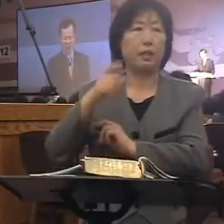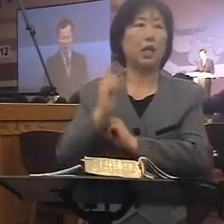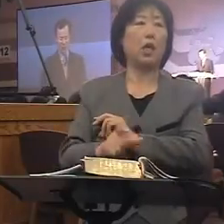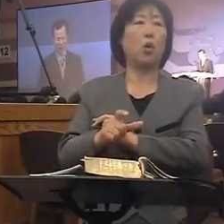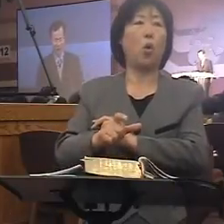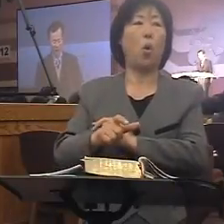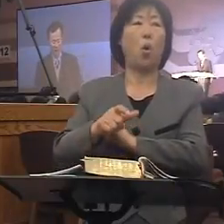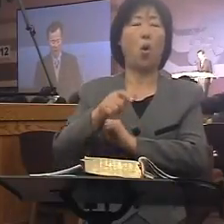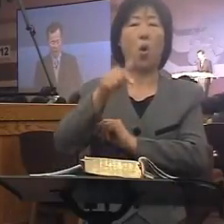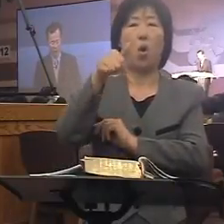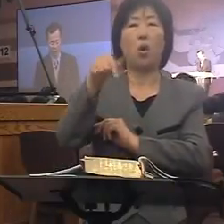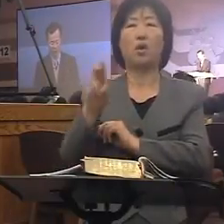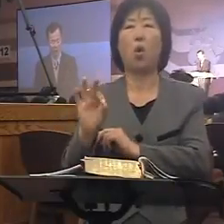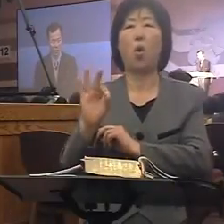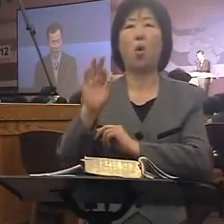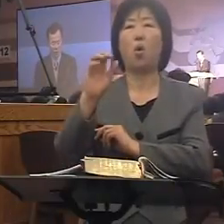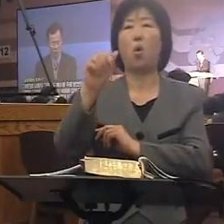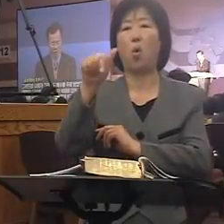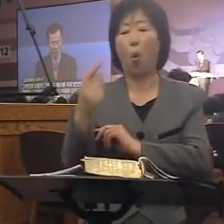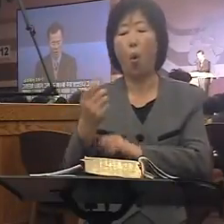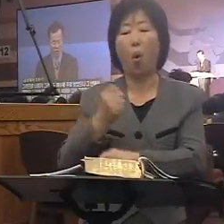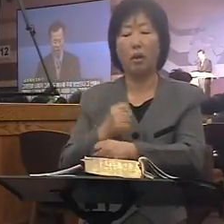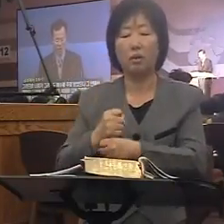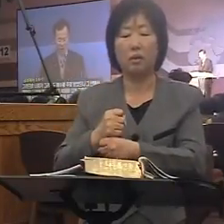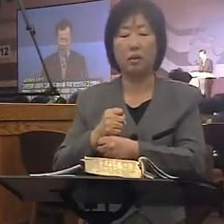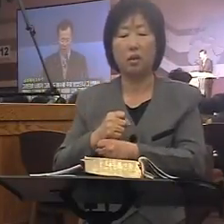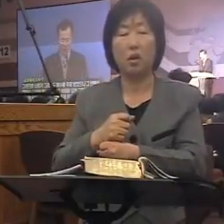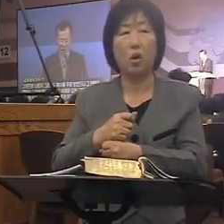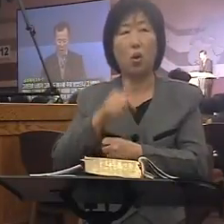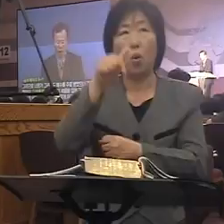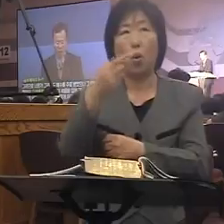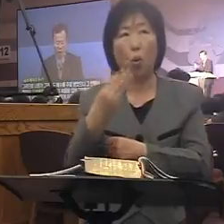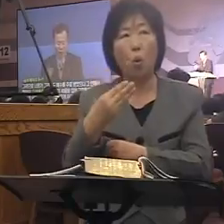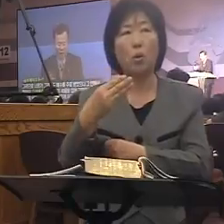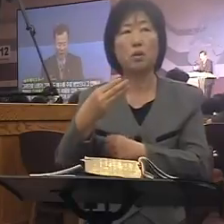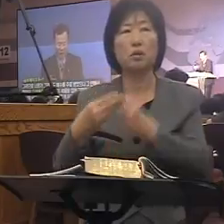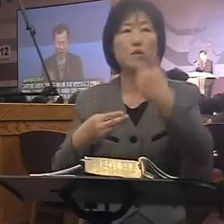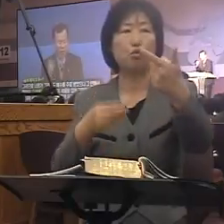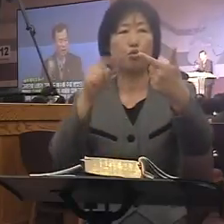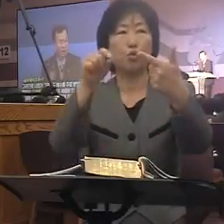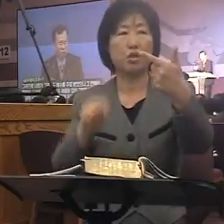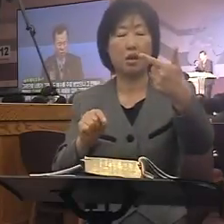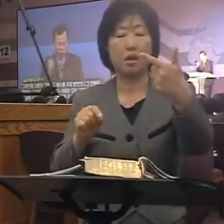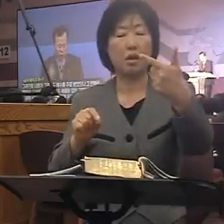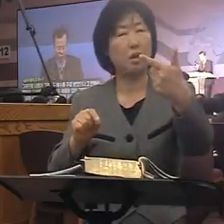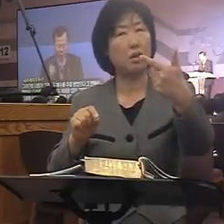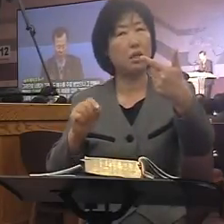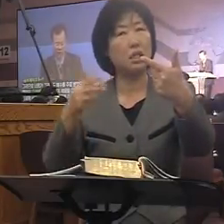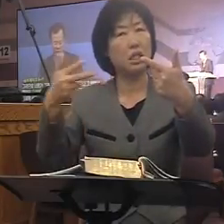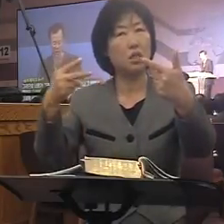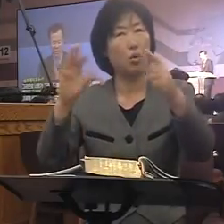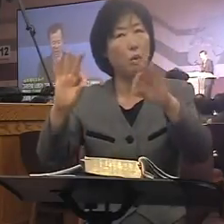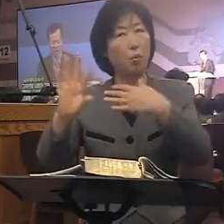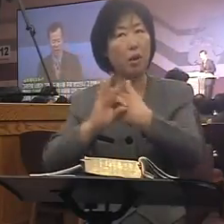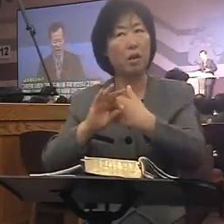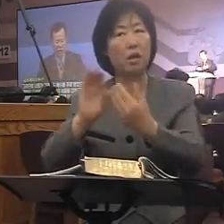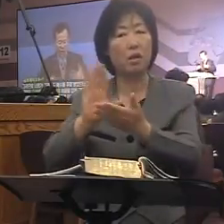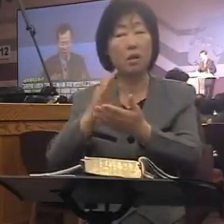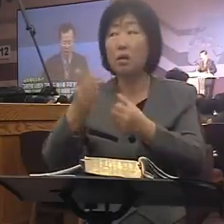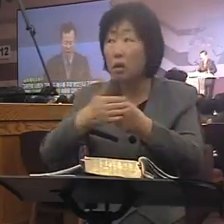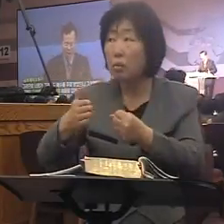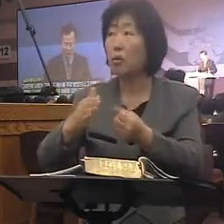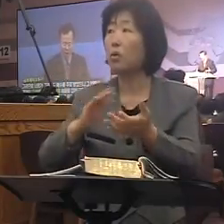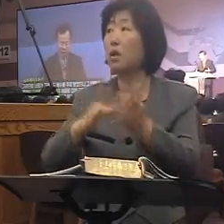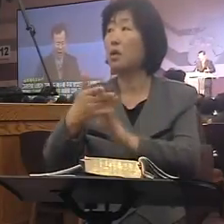성경 말씀을 볼까요? 골로새서 2장 6절 7절을 보니까 그러므로 너희가 그리스도 예수를 주로 받았으니 그